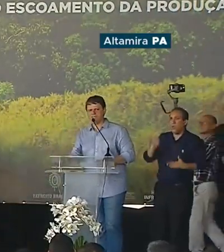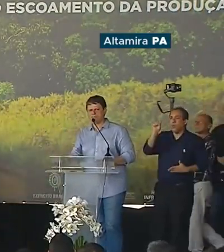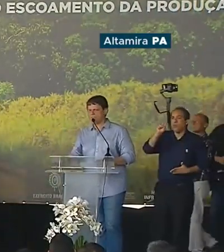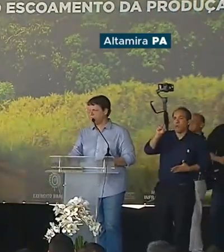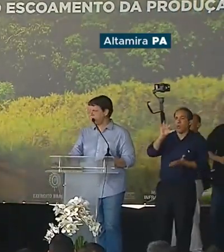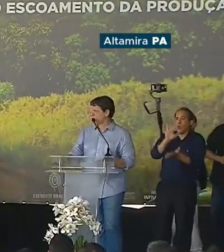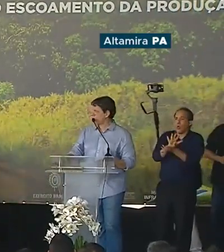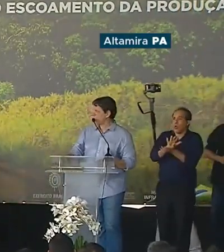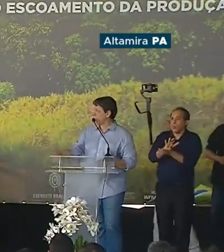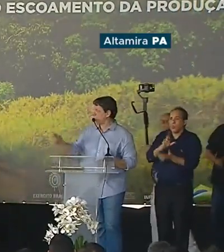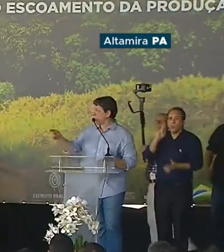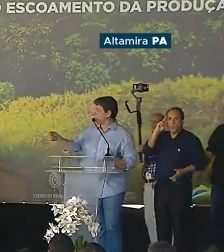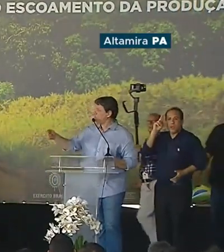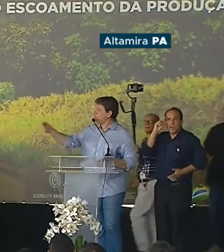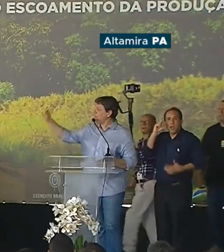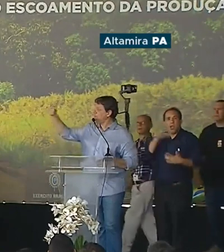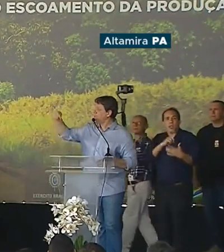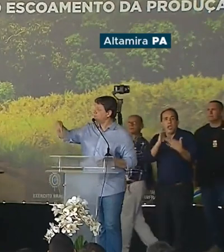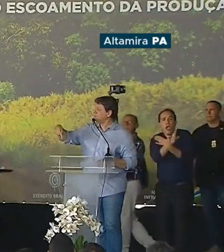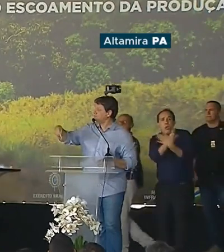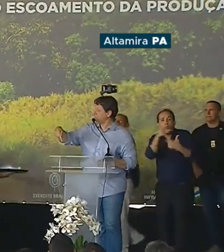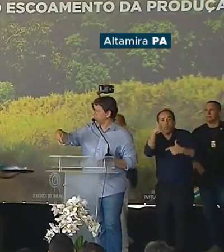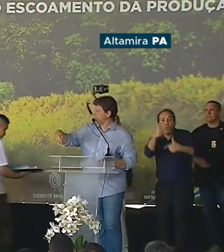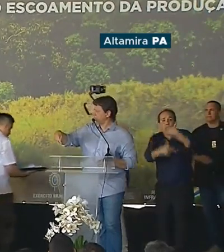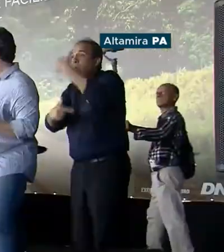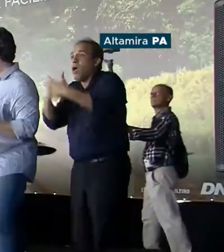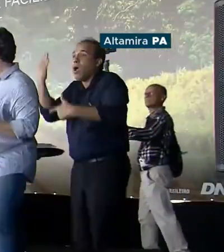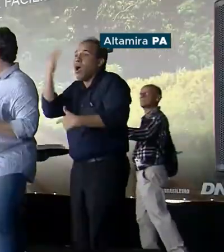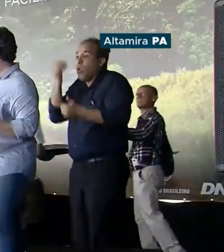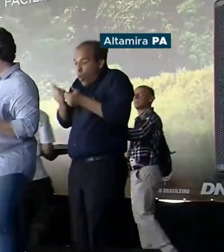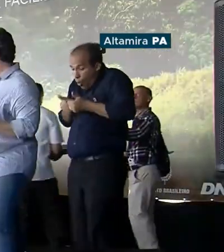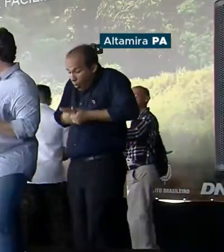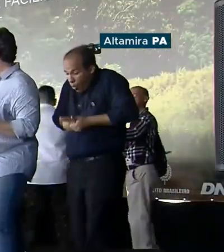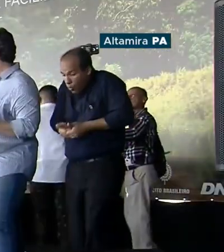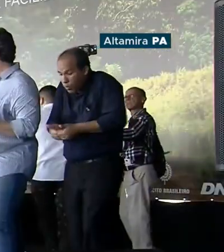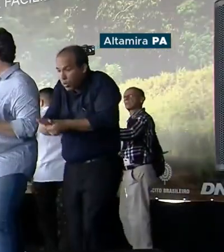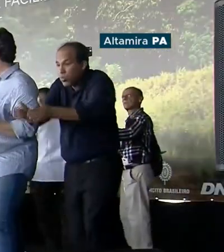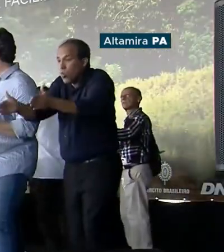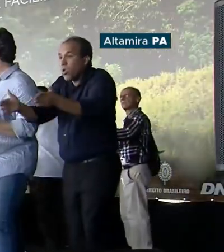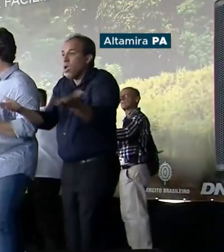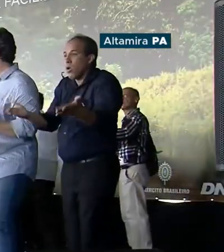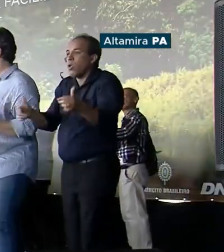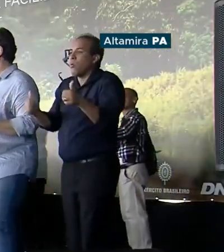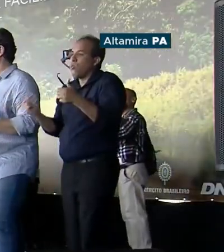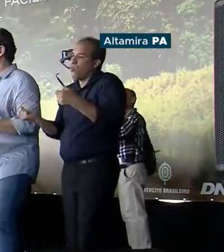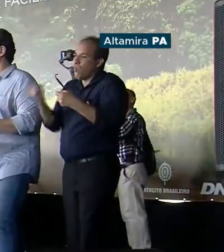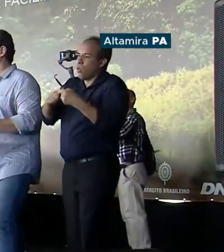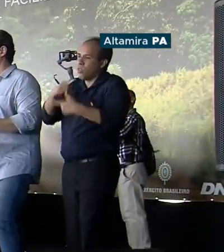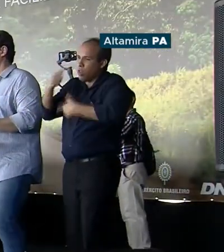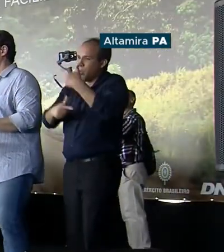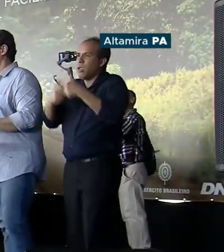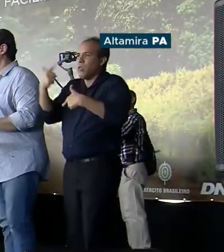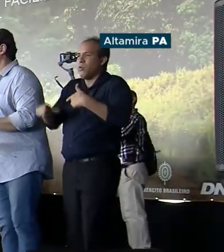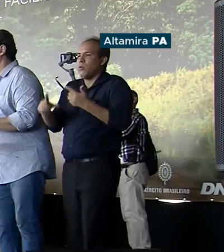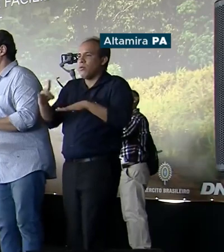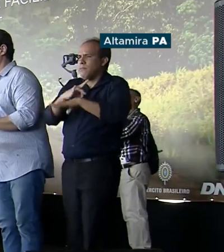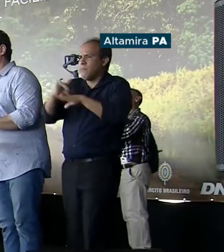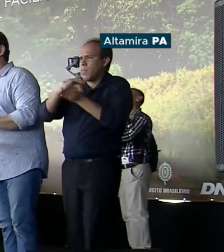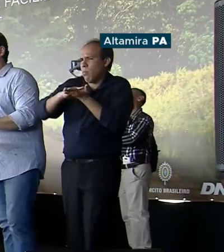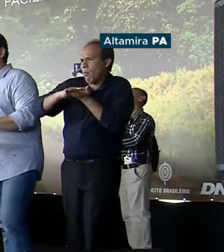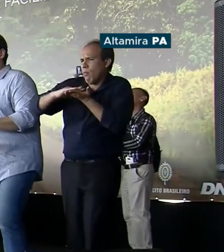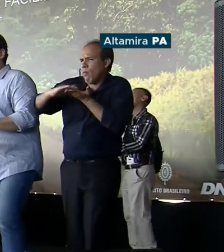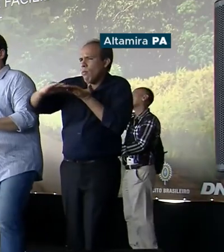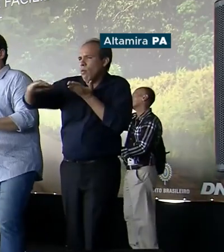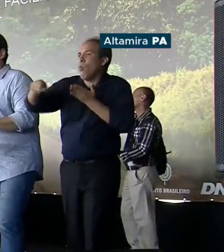por exemplo, pessoas que trabalharam na implantação e que agora trabalharam novamente na pavimentação.